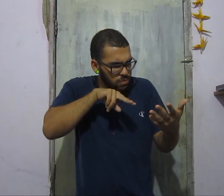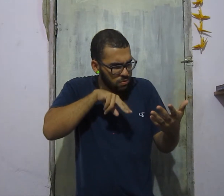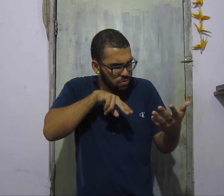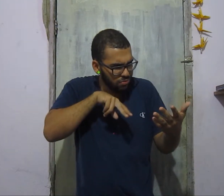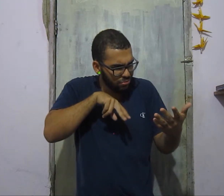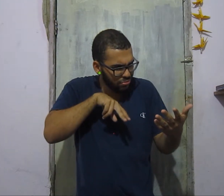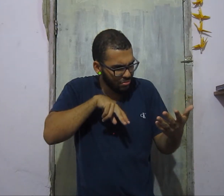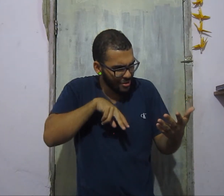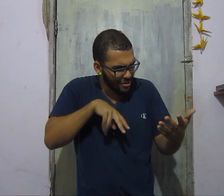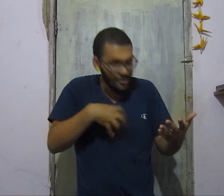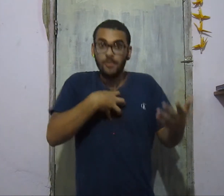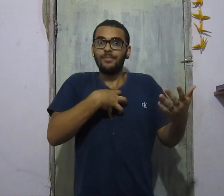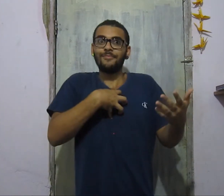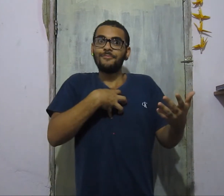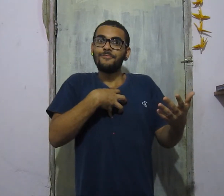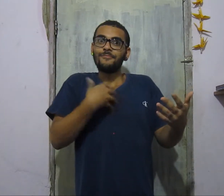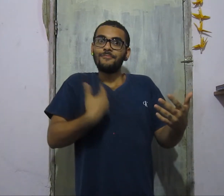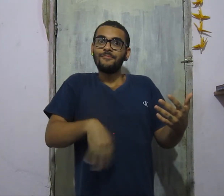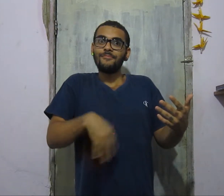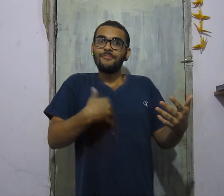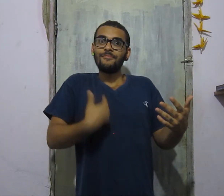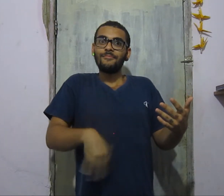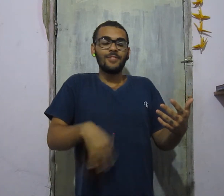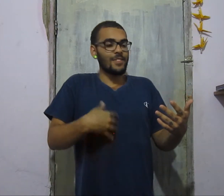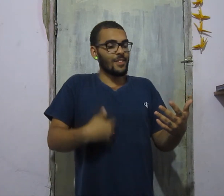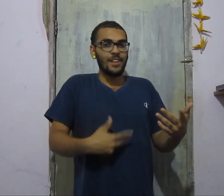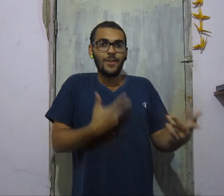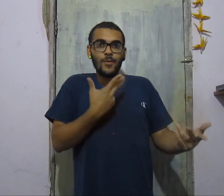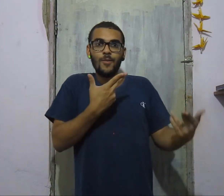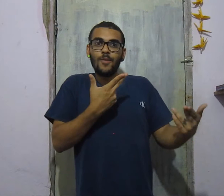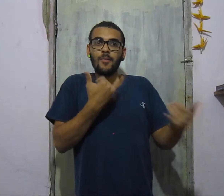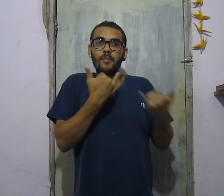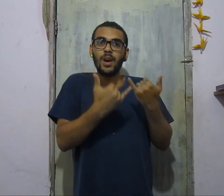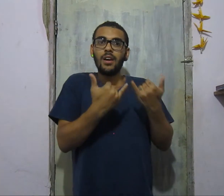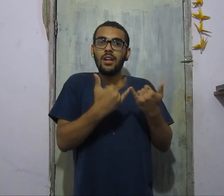conforme você vai lendo, você sente que é como você tivesse ali dentro da história.